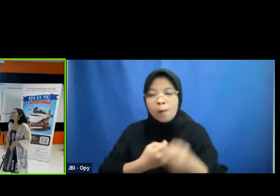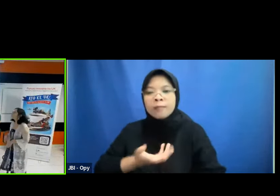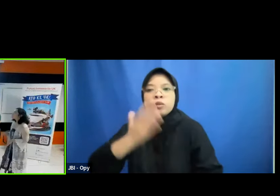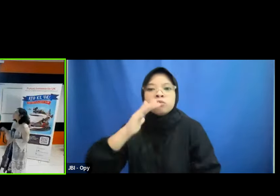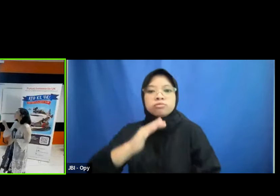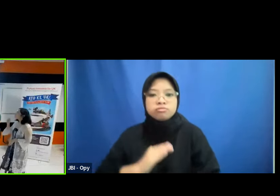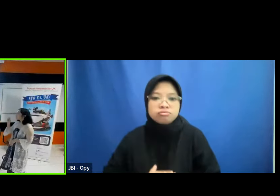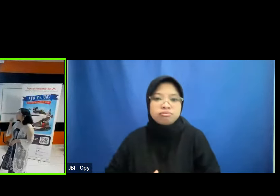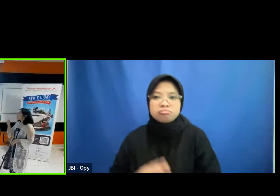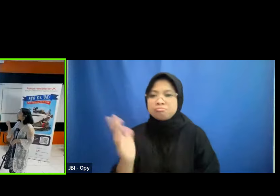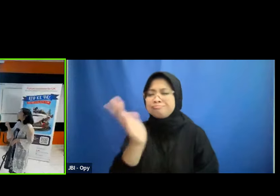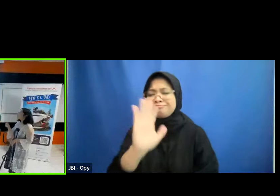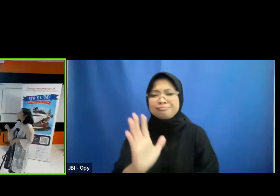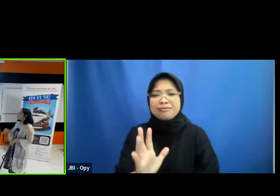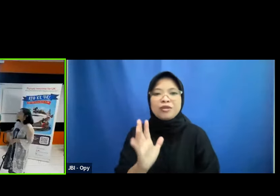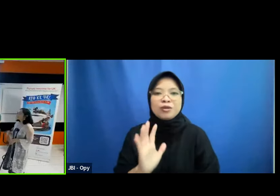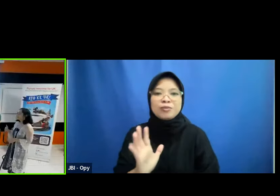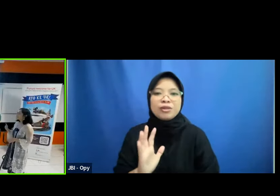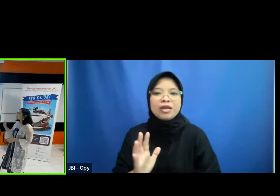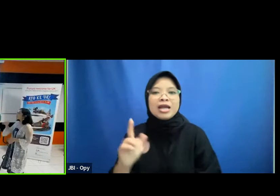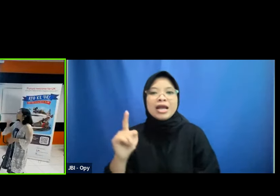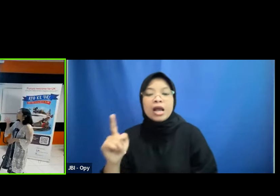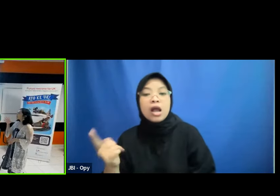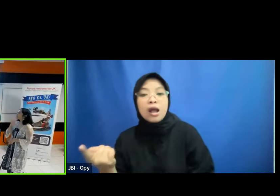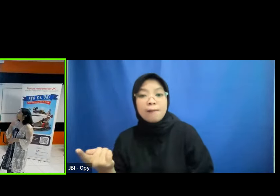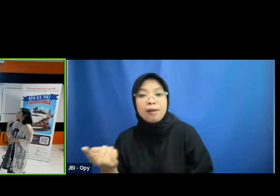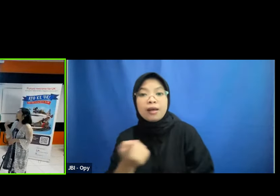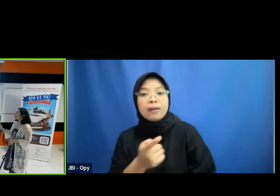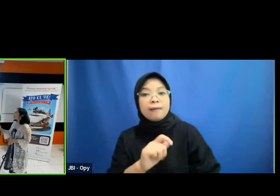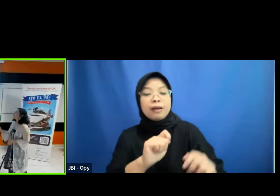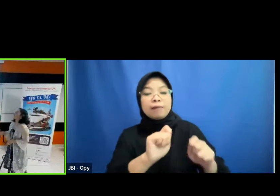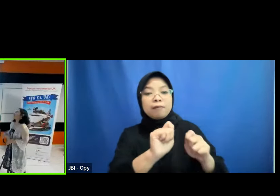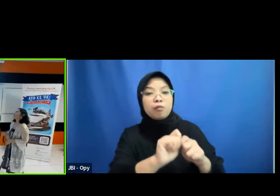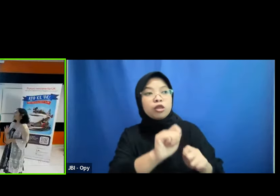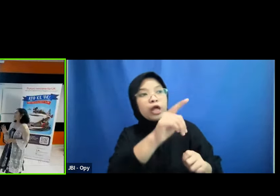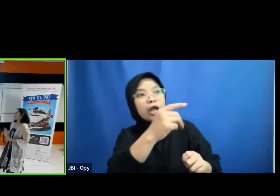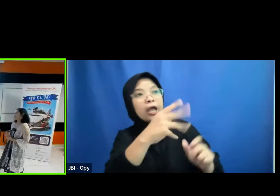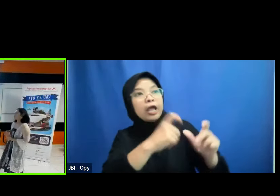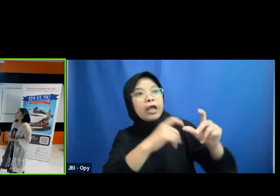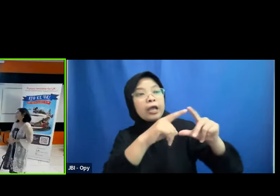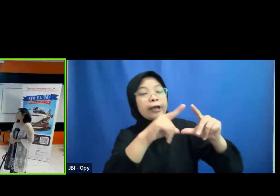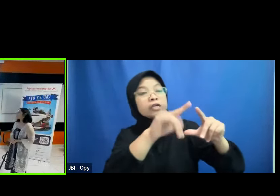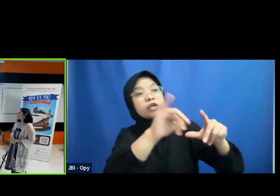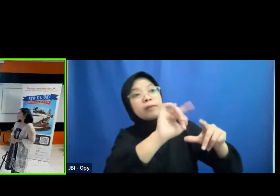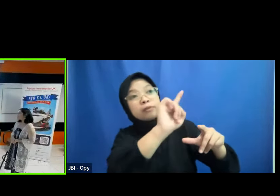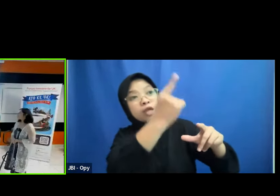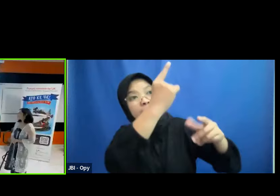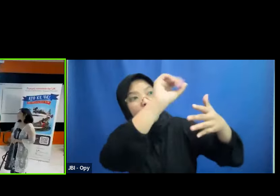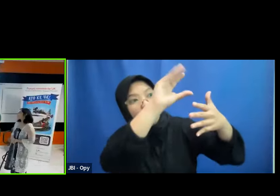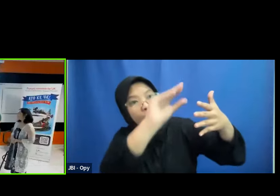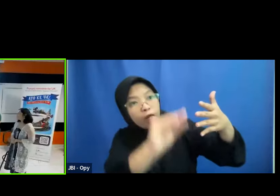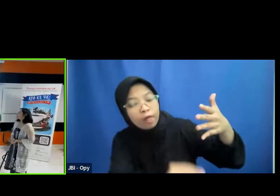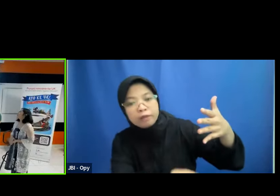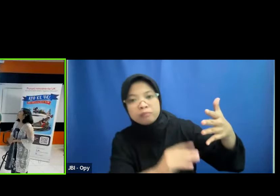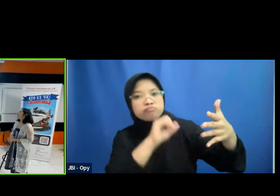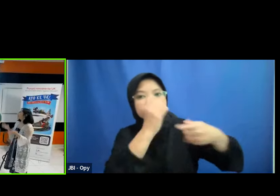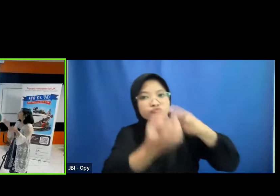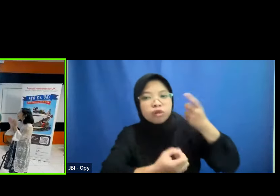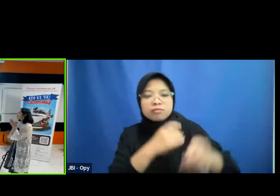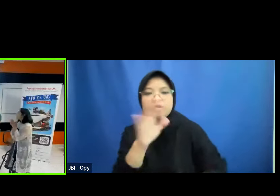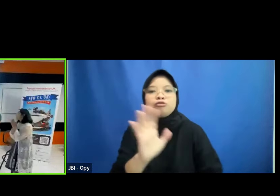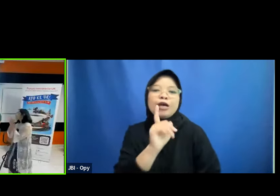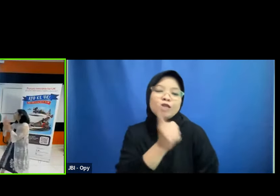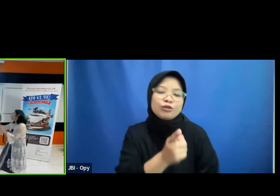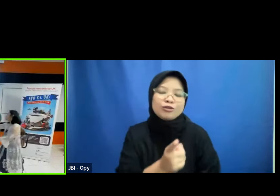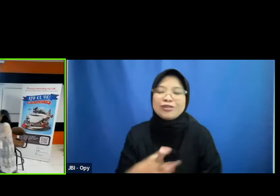semuaaku eksplisit banget ya Mas juga bilang di dari es pertama saya jugaak perl kira-kira gitu oke